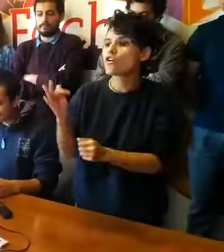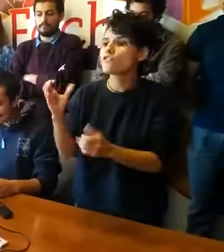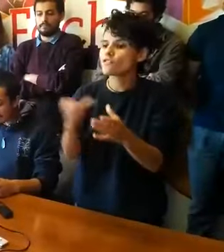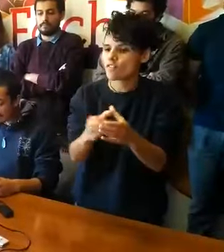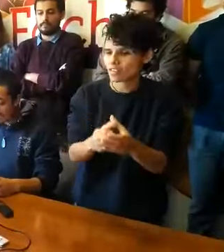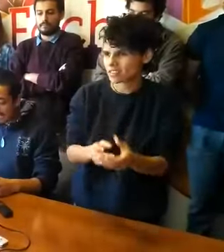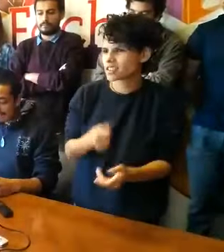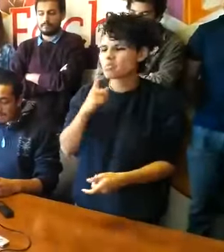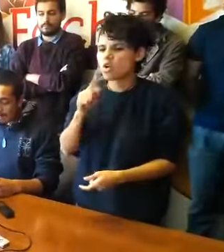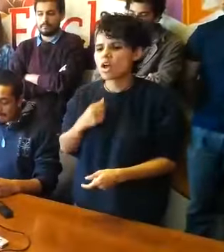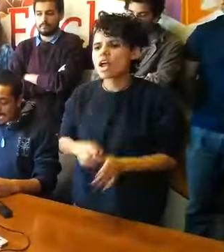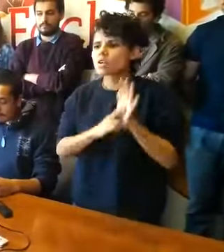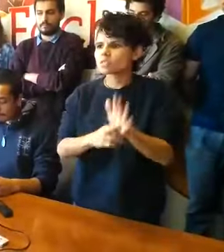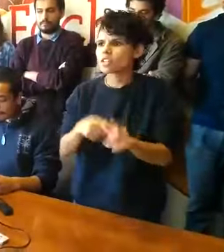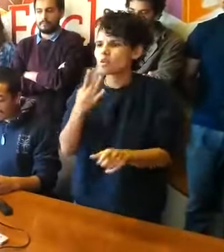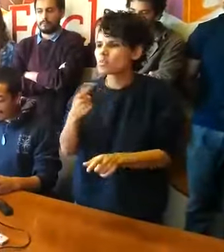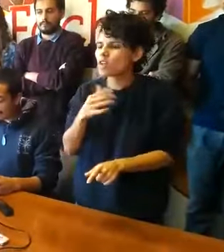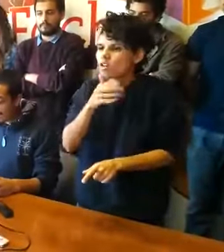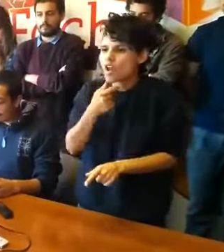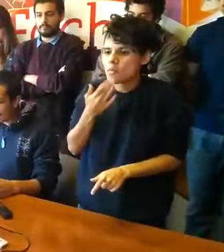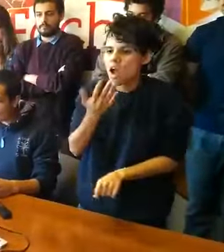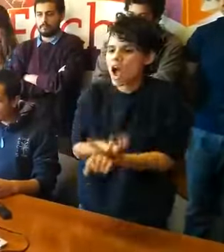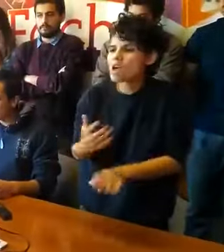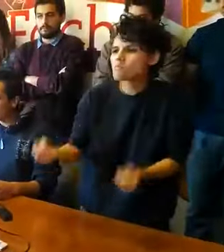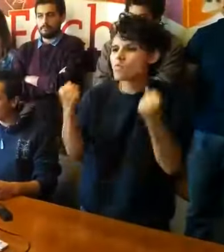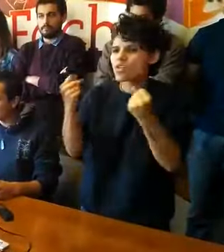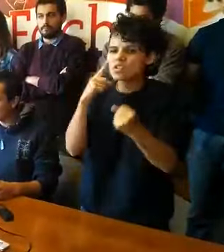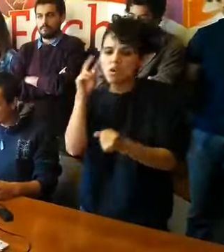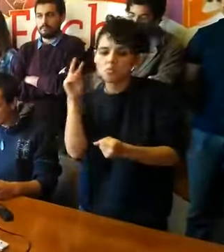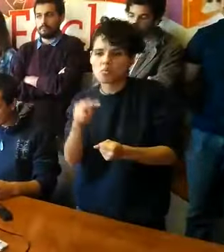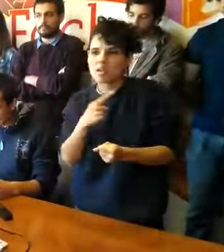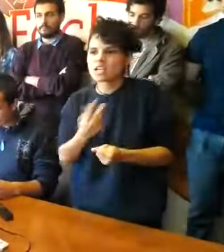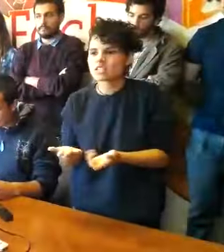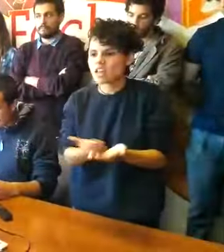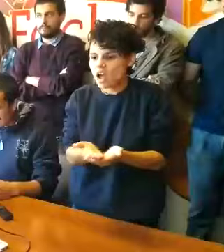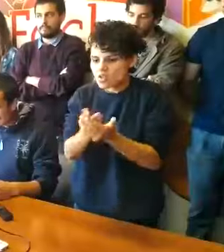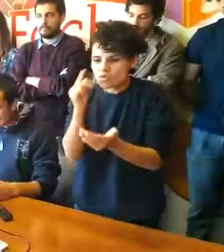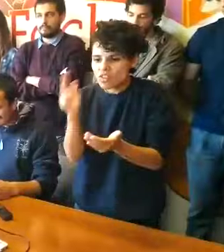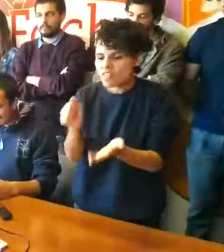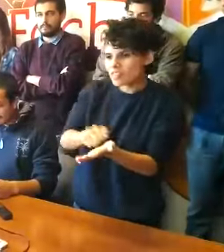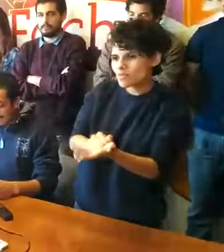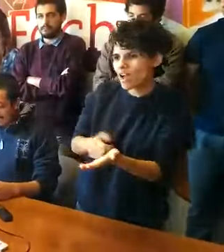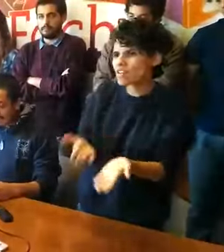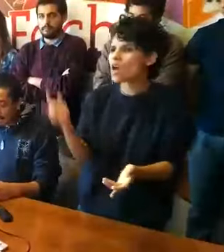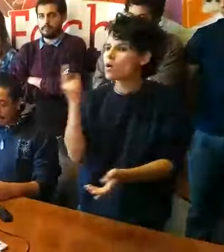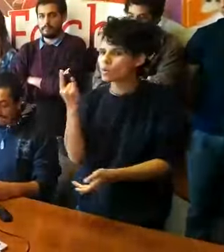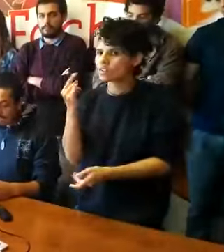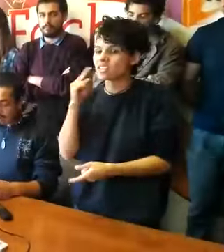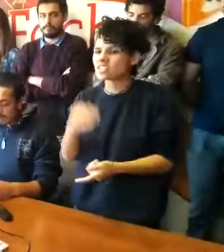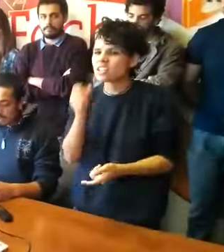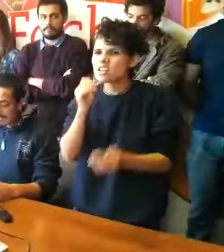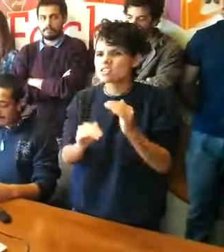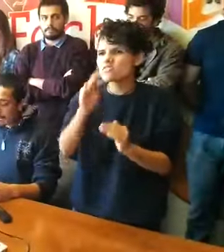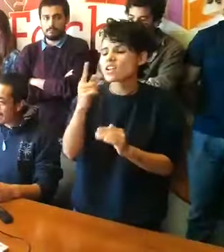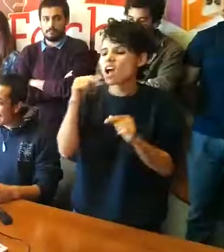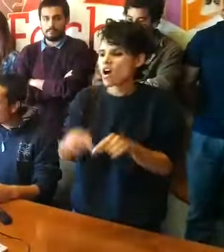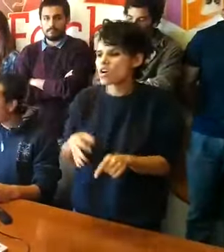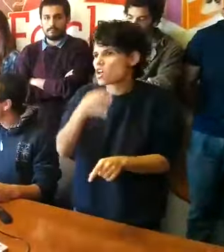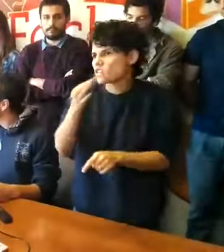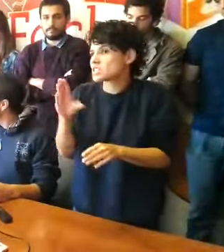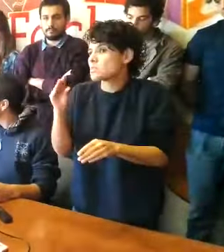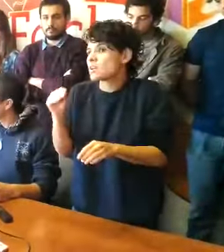dicen representarnos están coartadas por poderes que no velan por las demandas urgentes del estudiantado, a tal nivel que en esta ocasión no se ha dicho